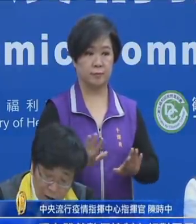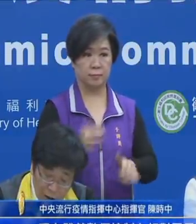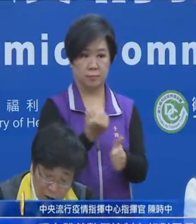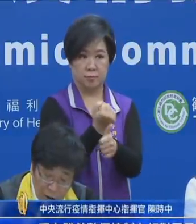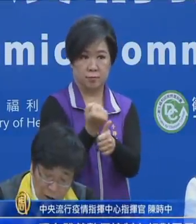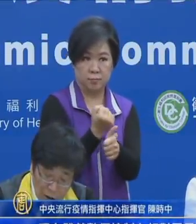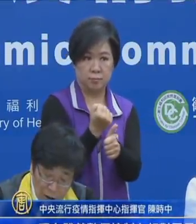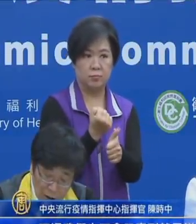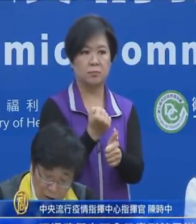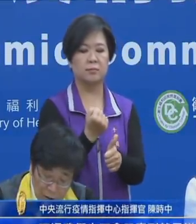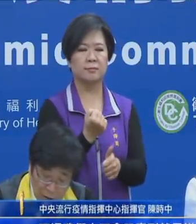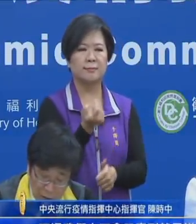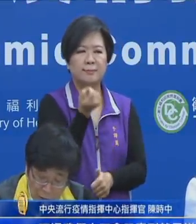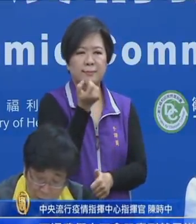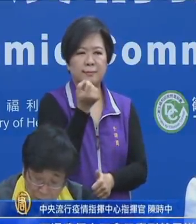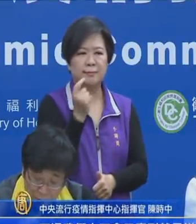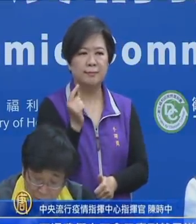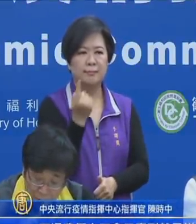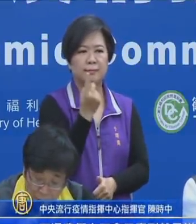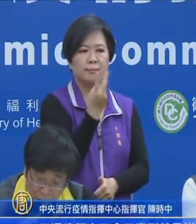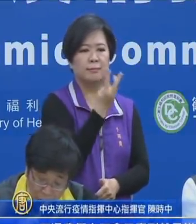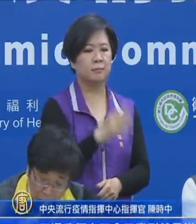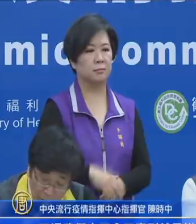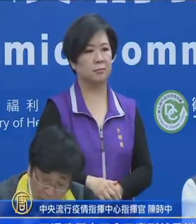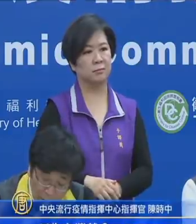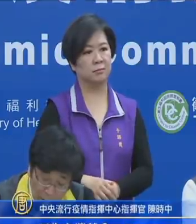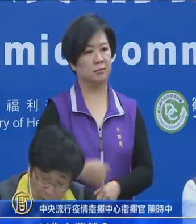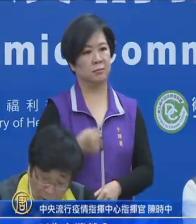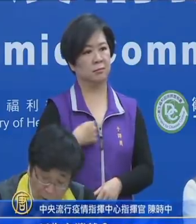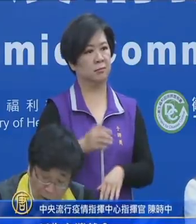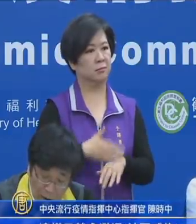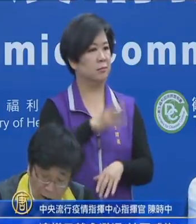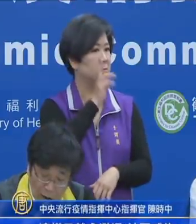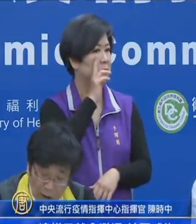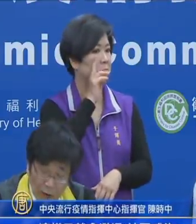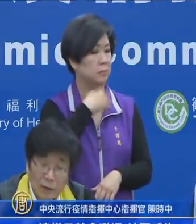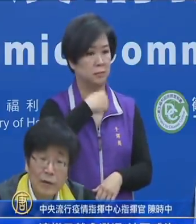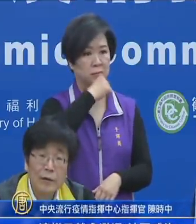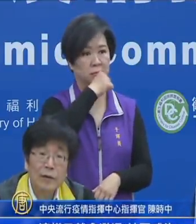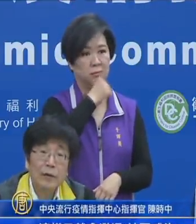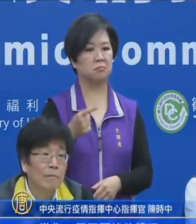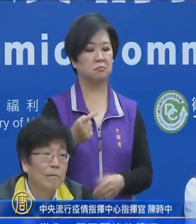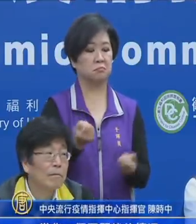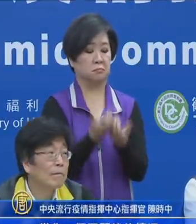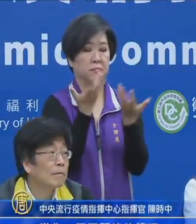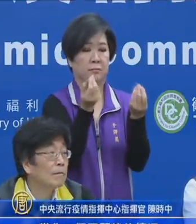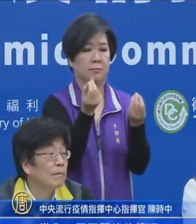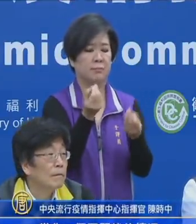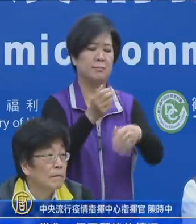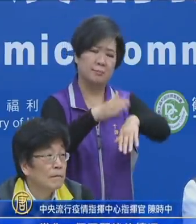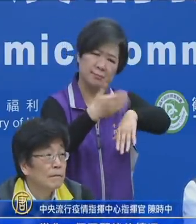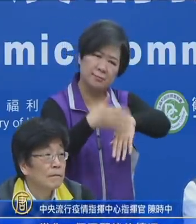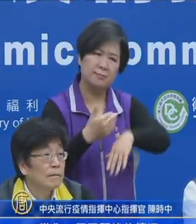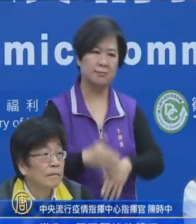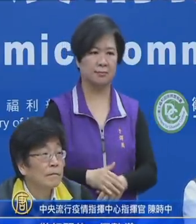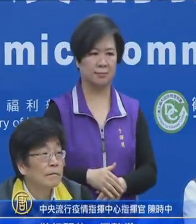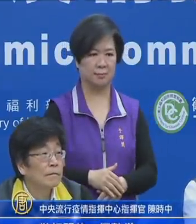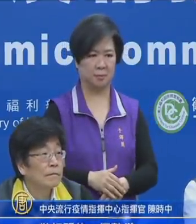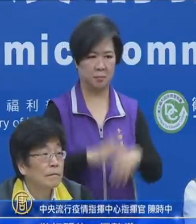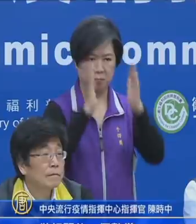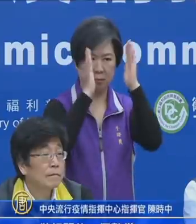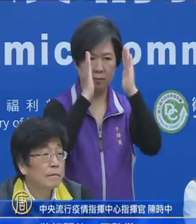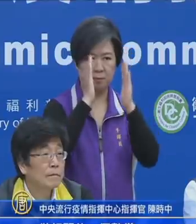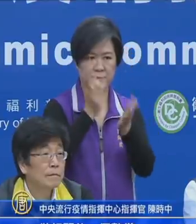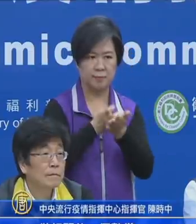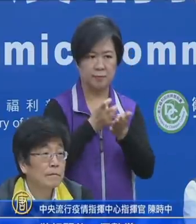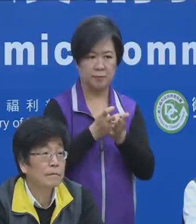在相对的零星，然后不过我们也不会天真到就是说以为台湾就会这样子就会避过，当作一个更严峻的情况做相